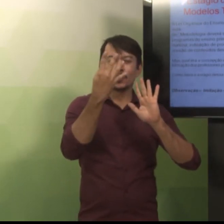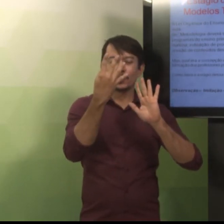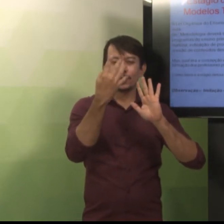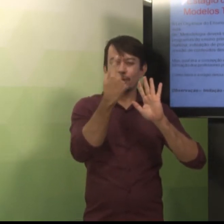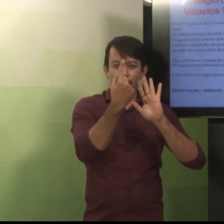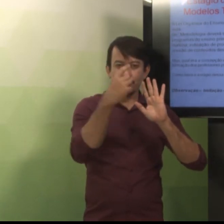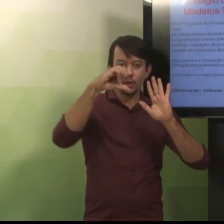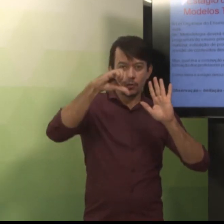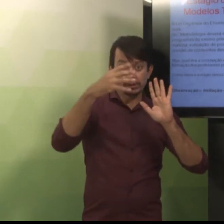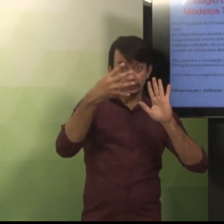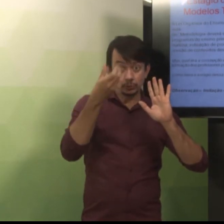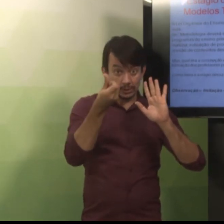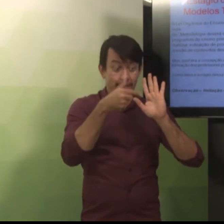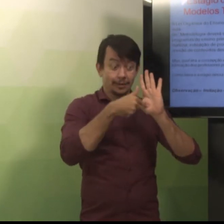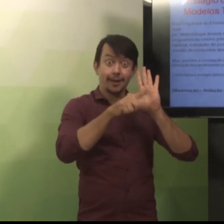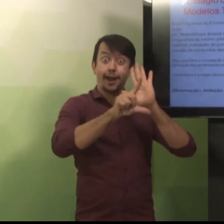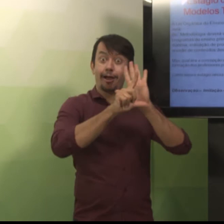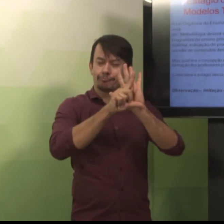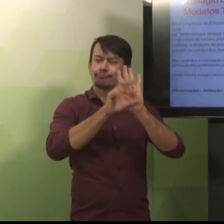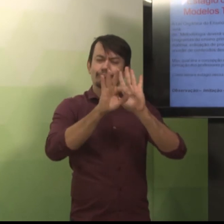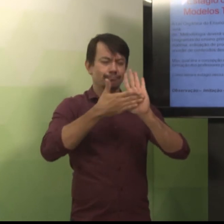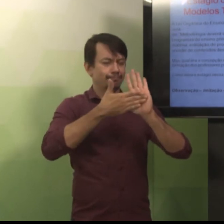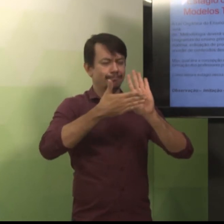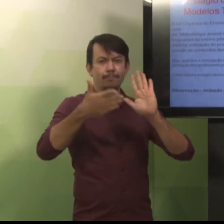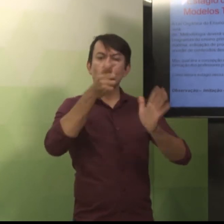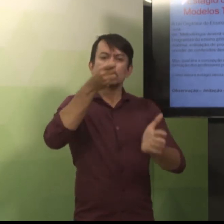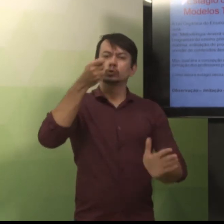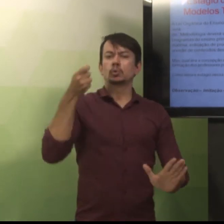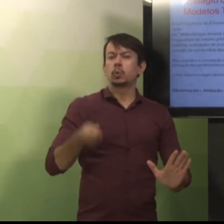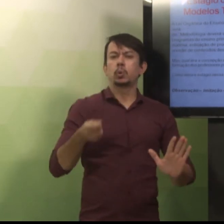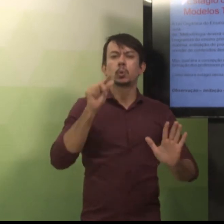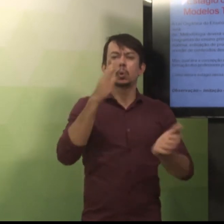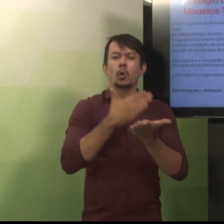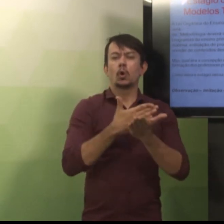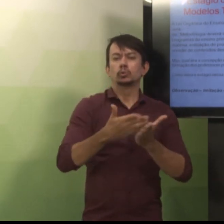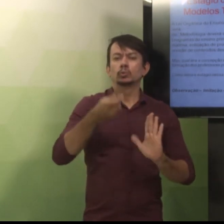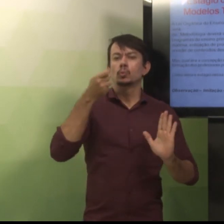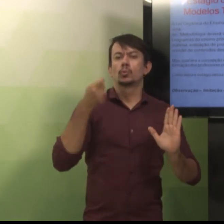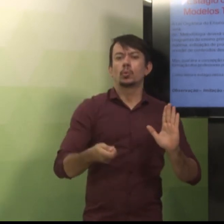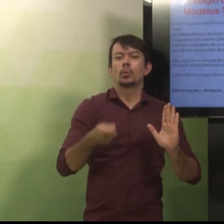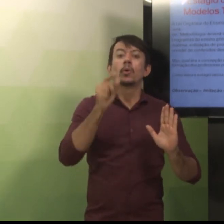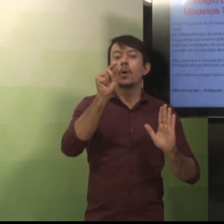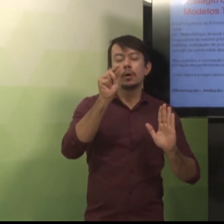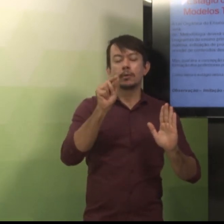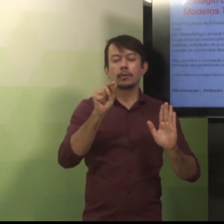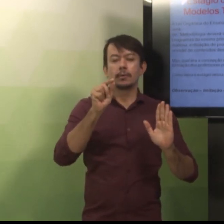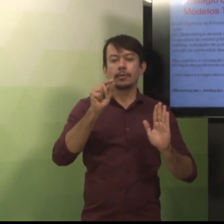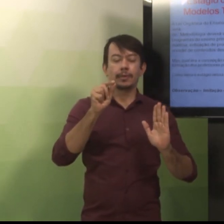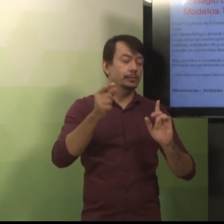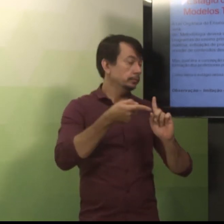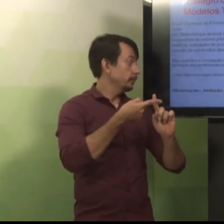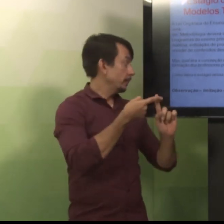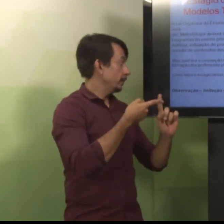Em 1946, com a legislação que impôs a obrigatoriedade do estágio,